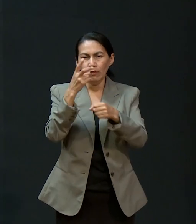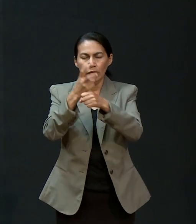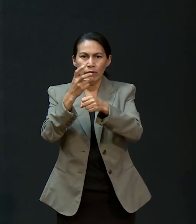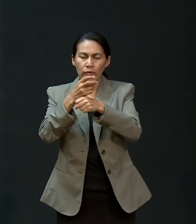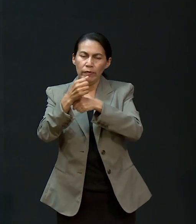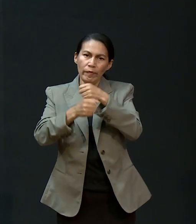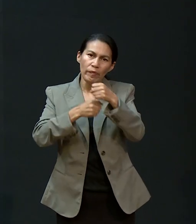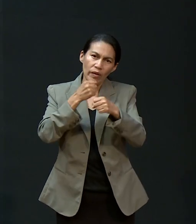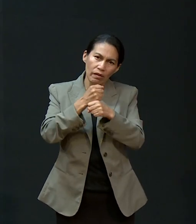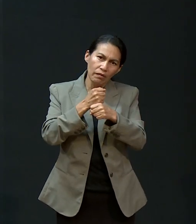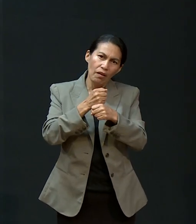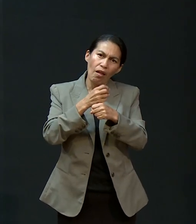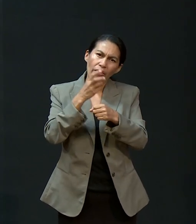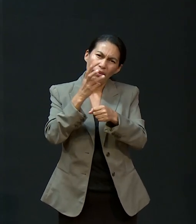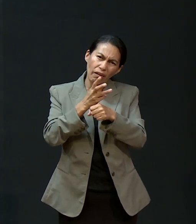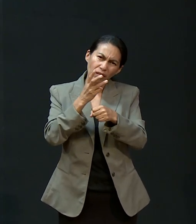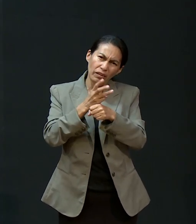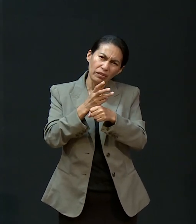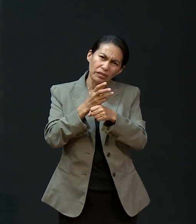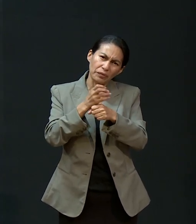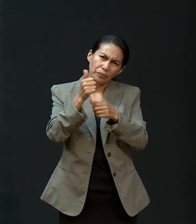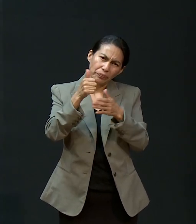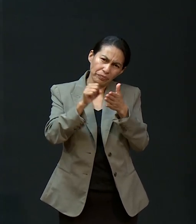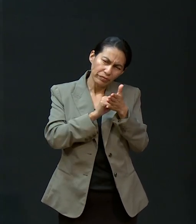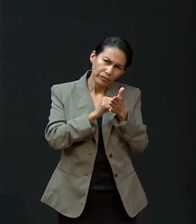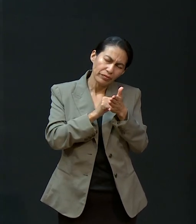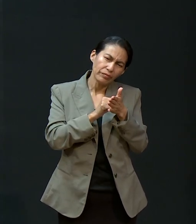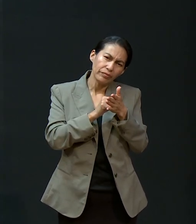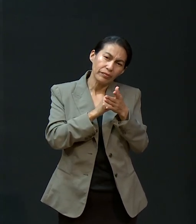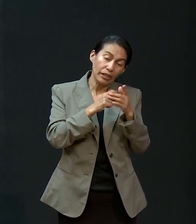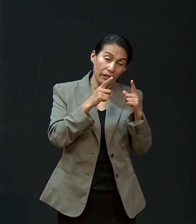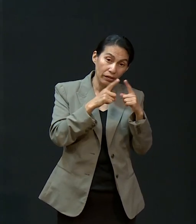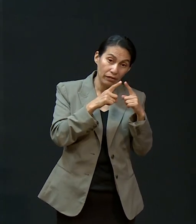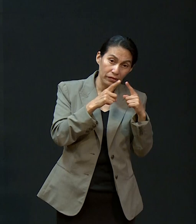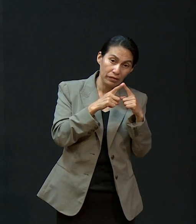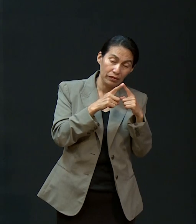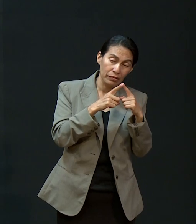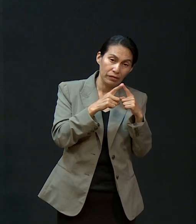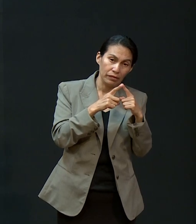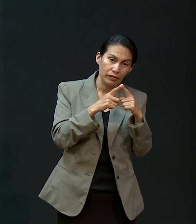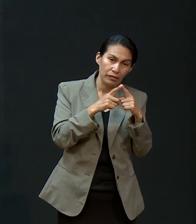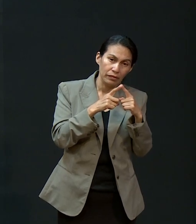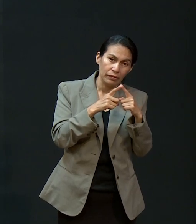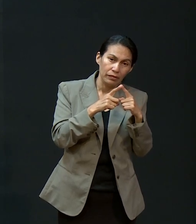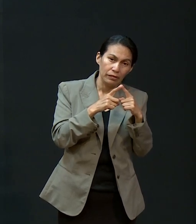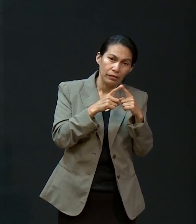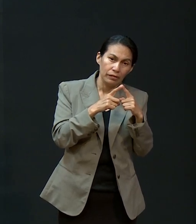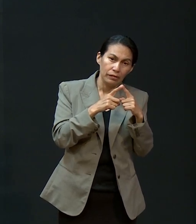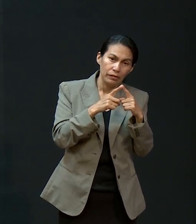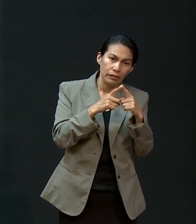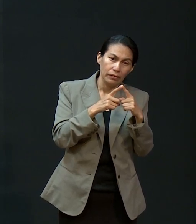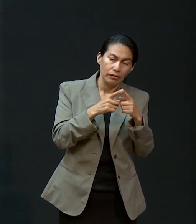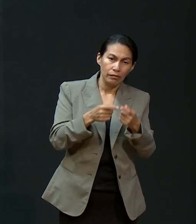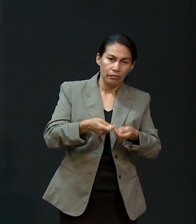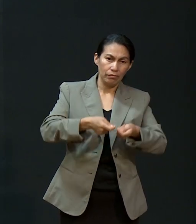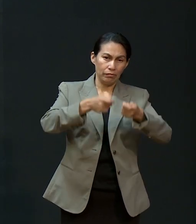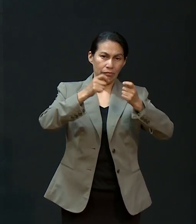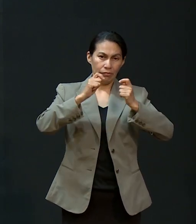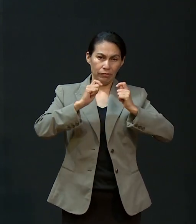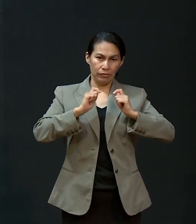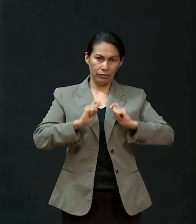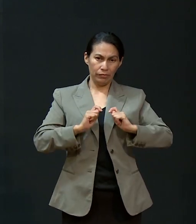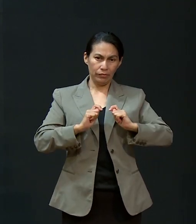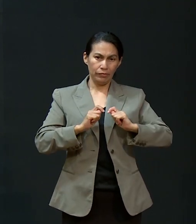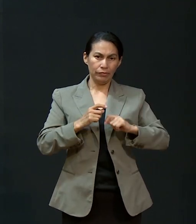Y en tercer semestre, a mí en la iglesia se me da la oportunidad de